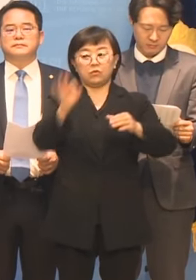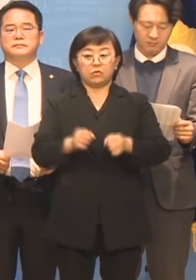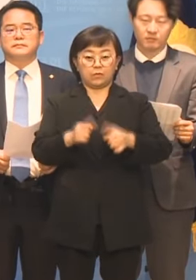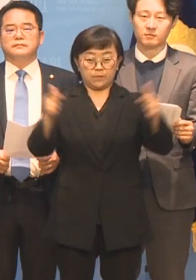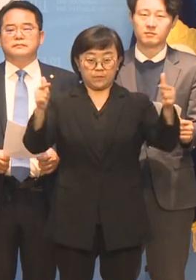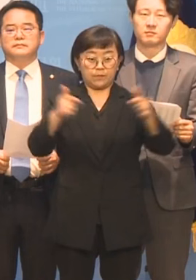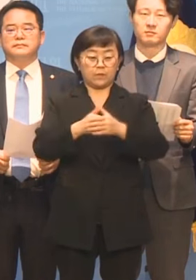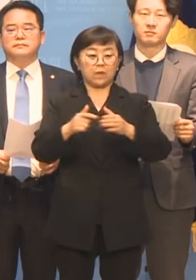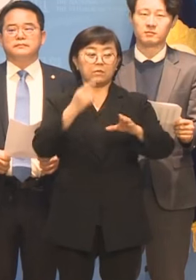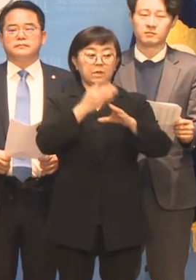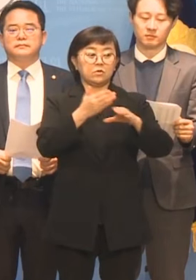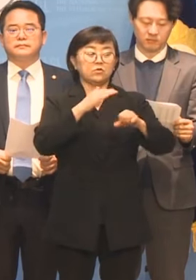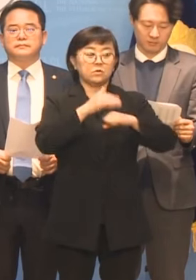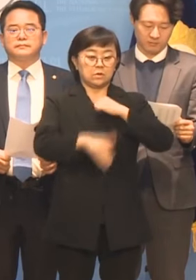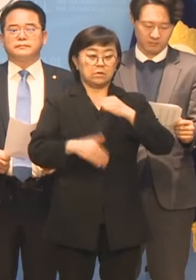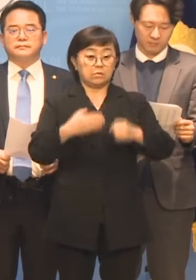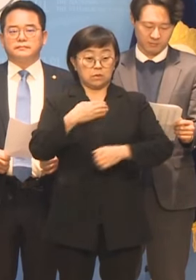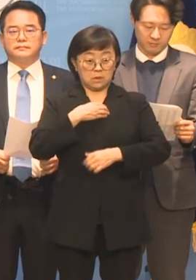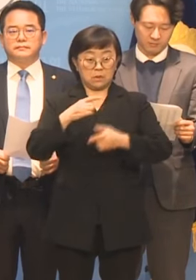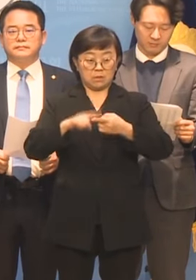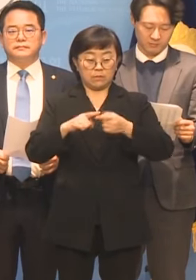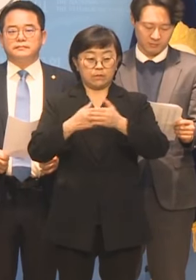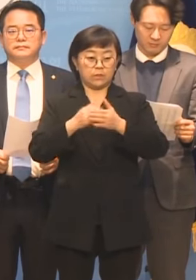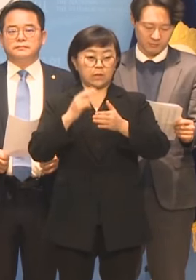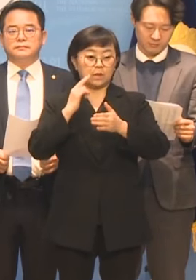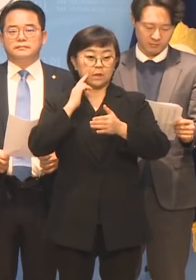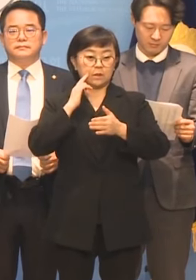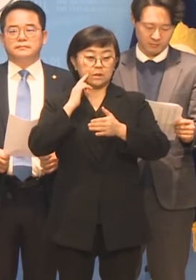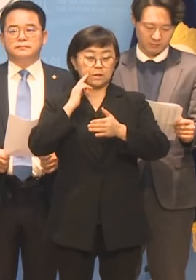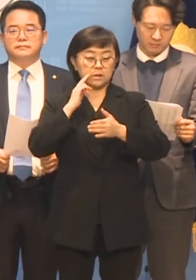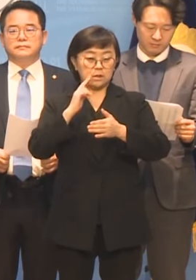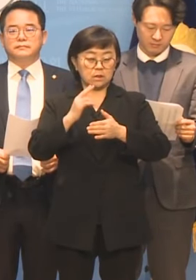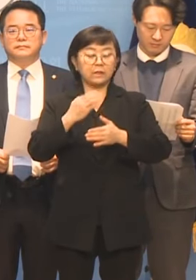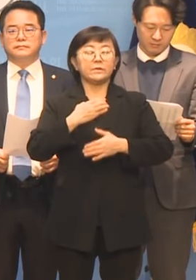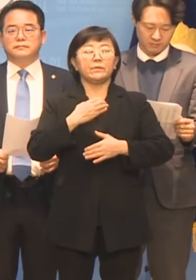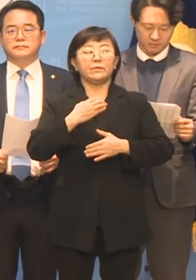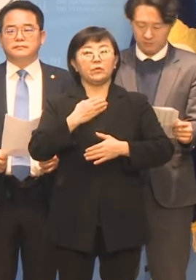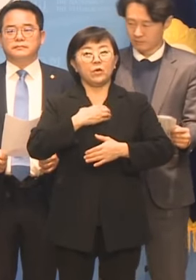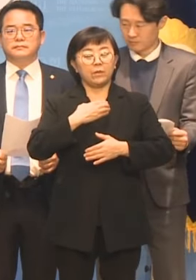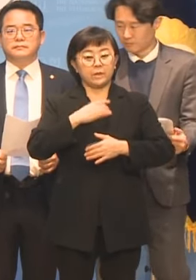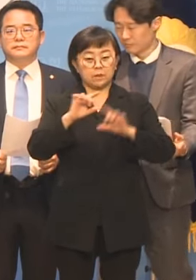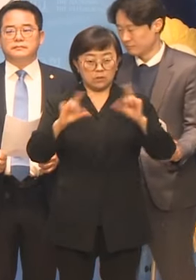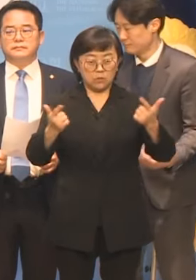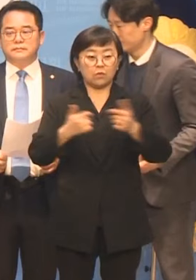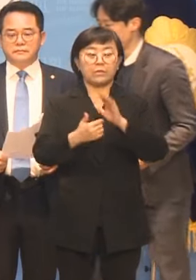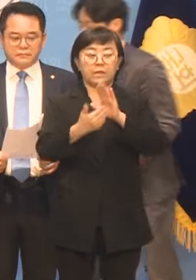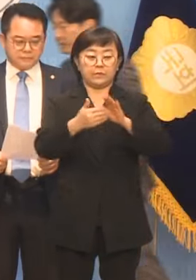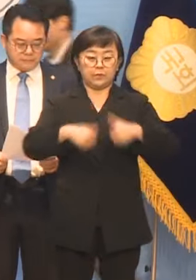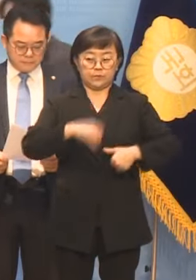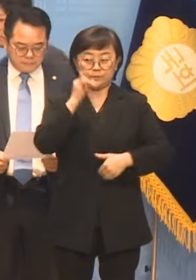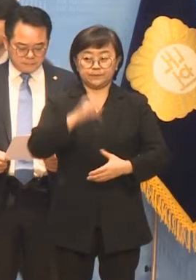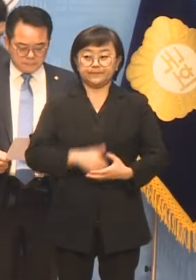높이고 민주주의 위기가 심화되지 않도록 막아야 합니다.